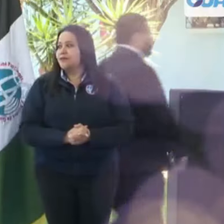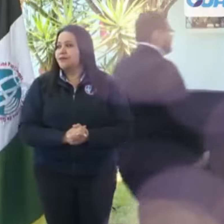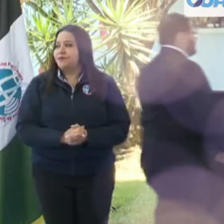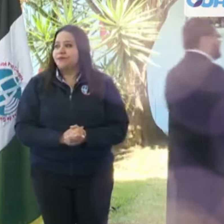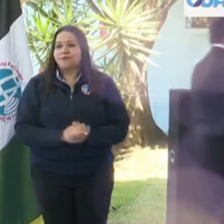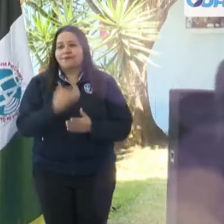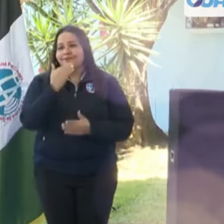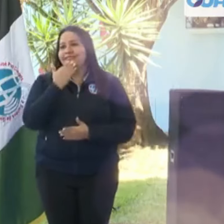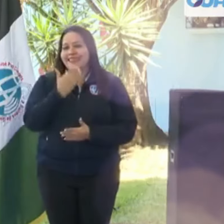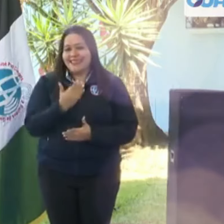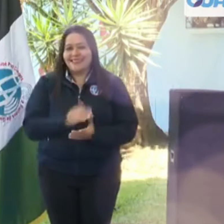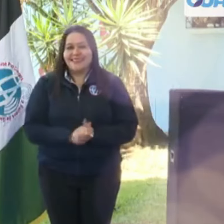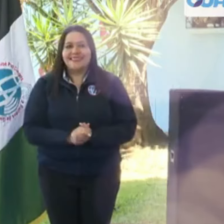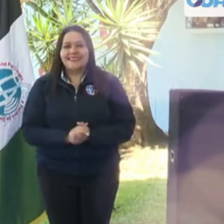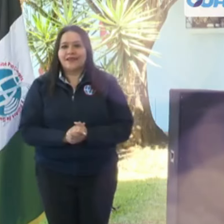Gracias.